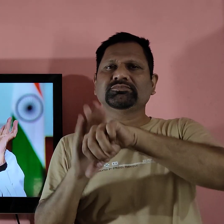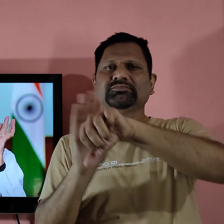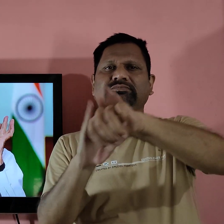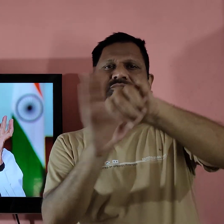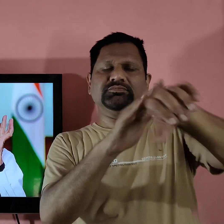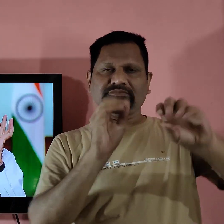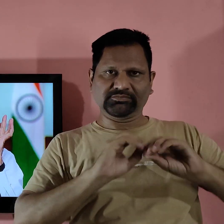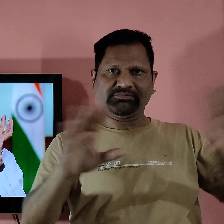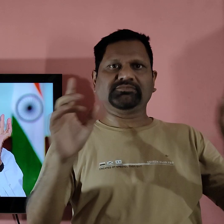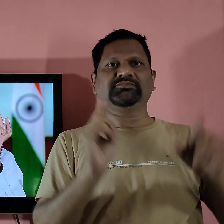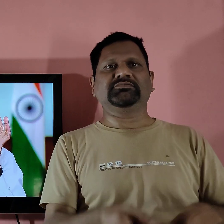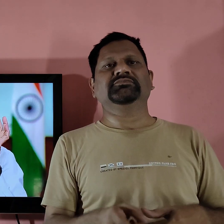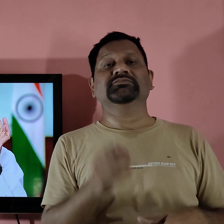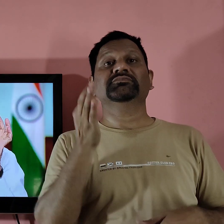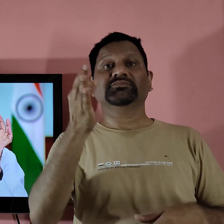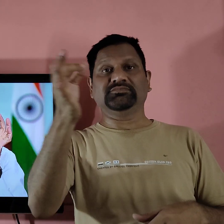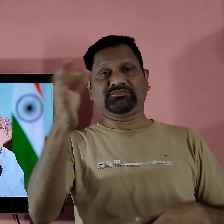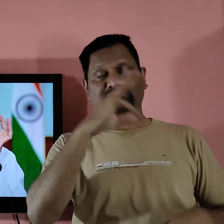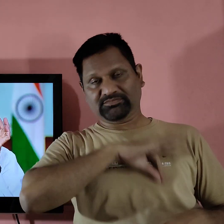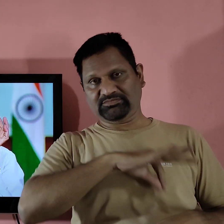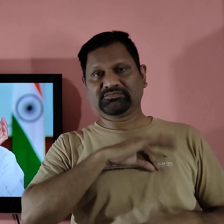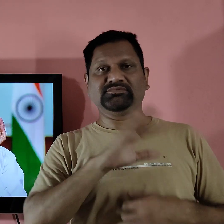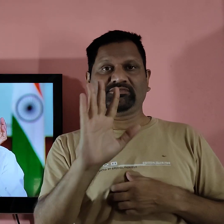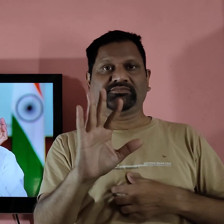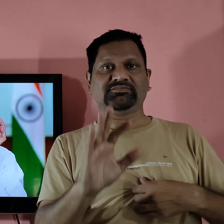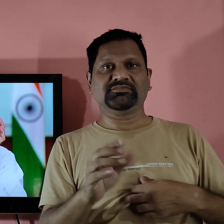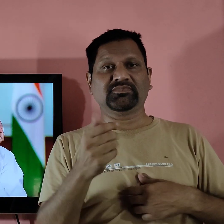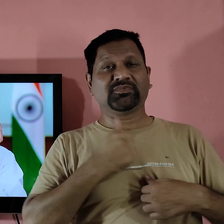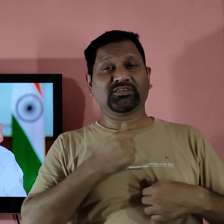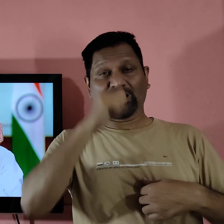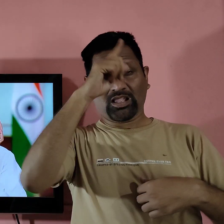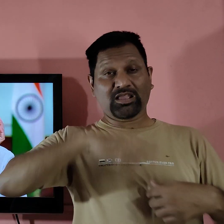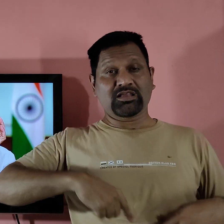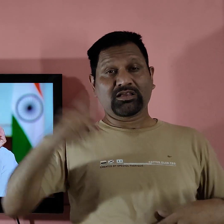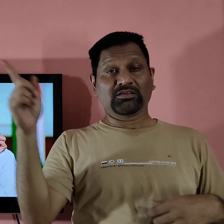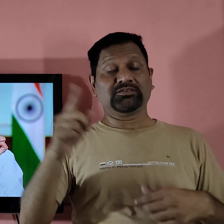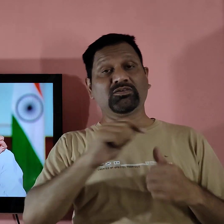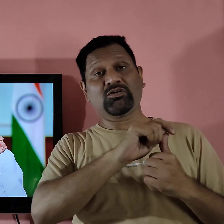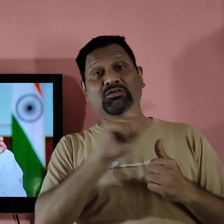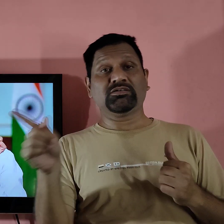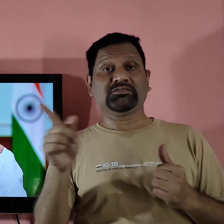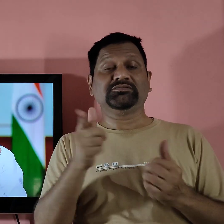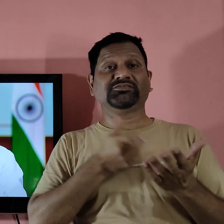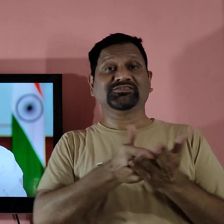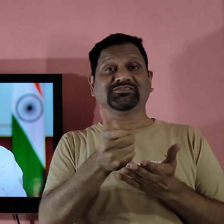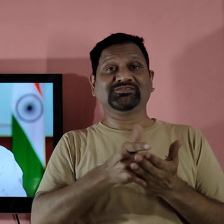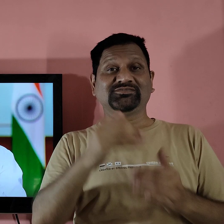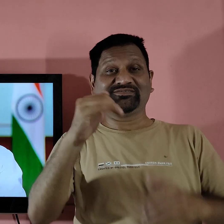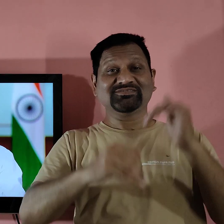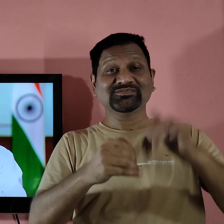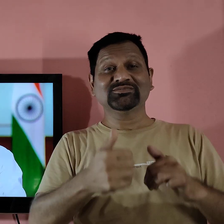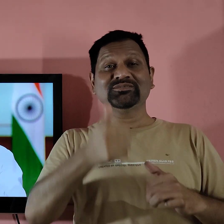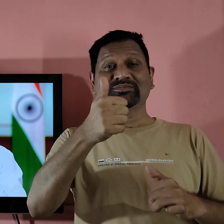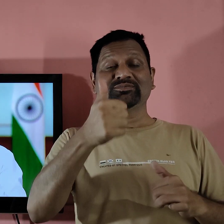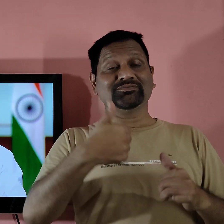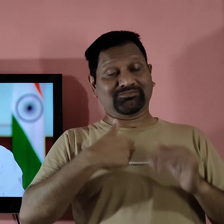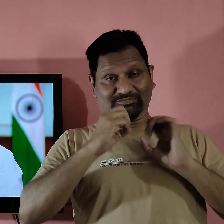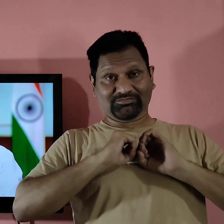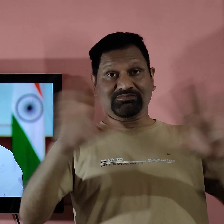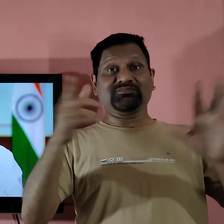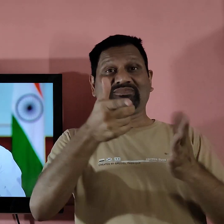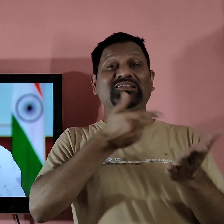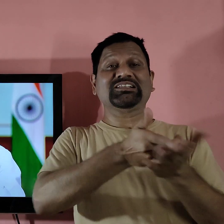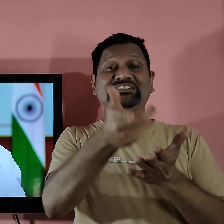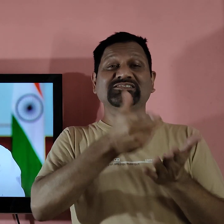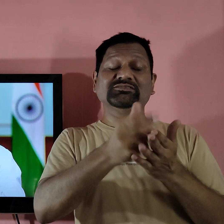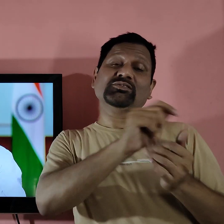बॉडीगार्ड का काम करेगा। मैं देश के सभी पंचायत प्रतिनिधियों से निवेदन करूंगा कि आप सभी अपने गांव